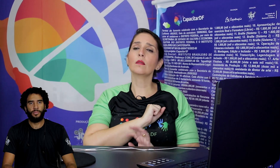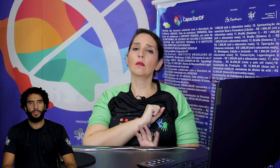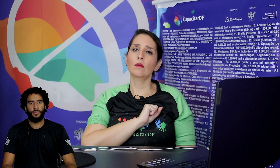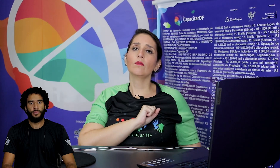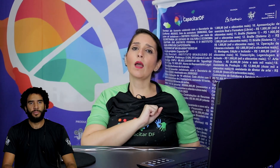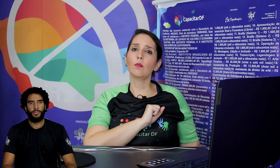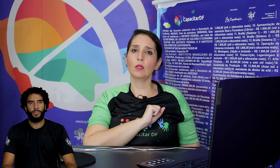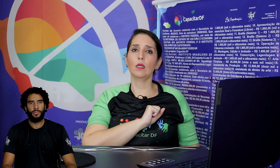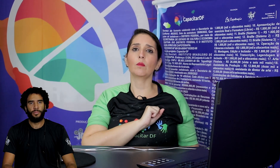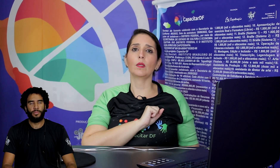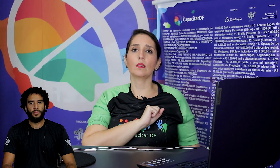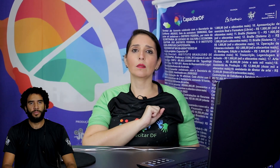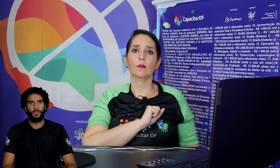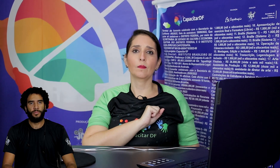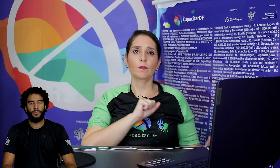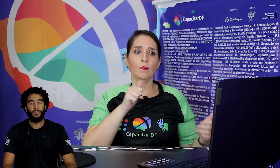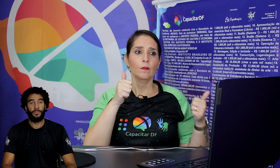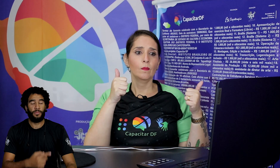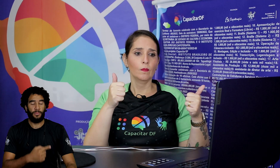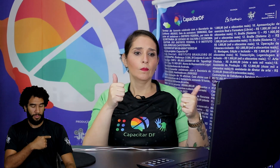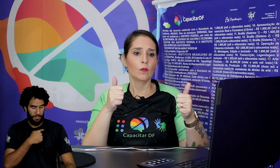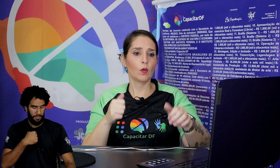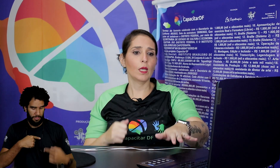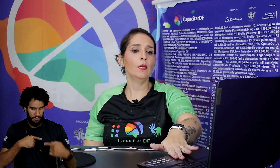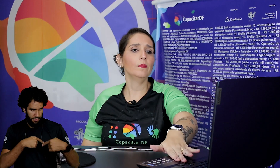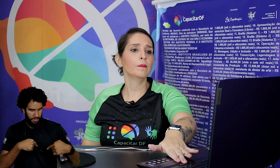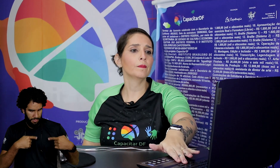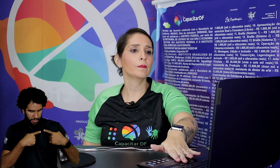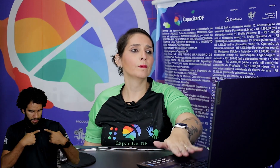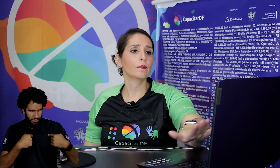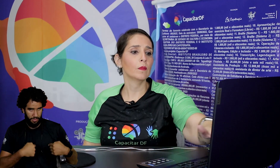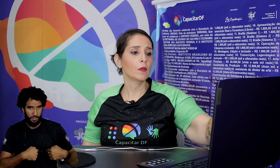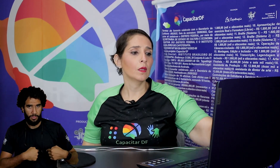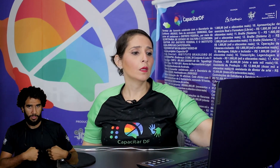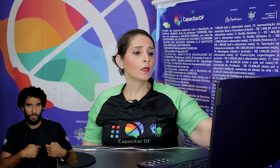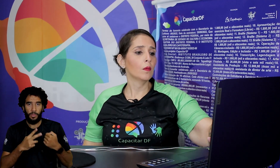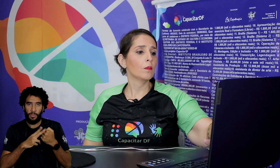tórax, verbo simples. Ok?